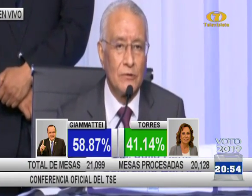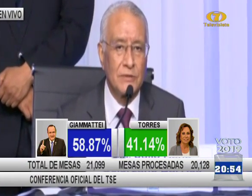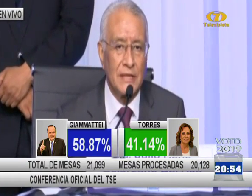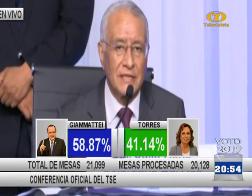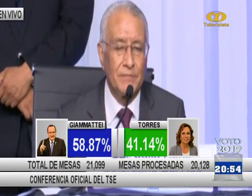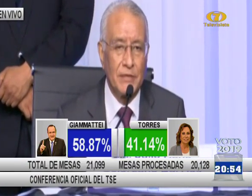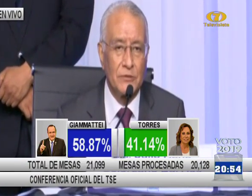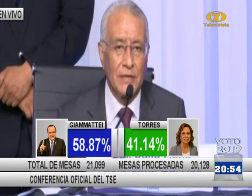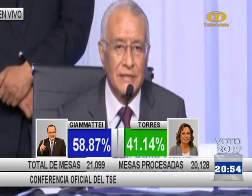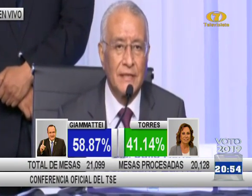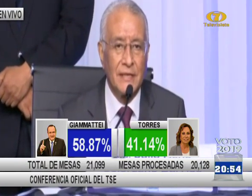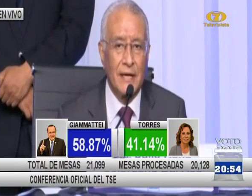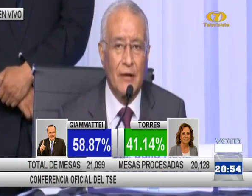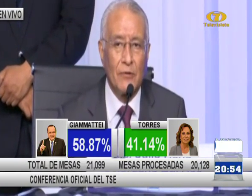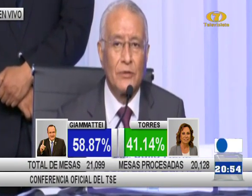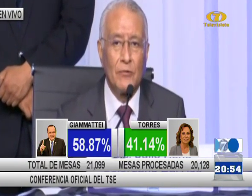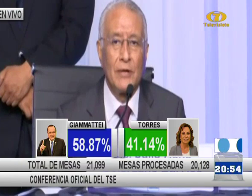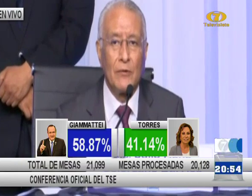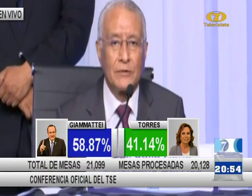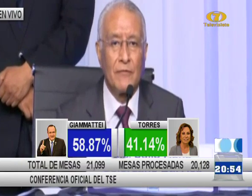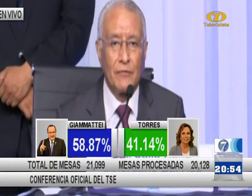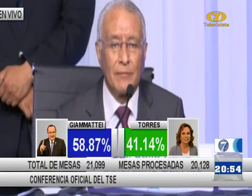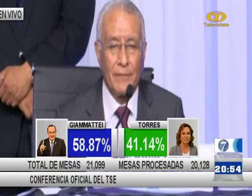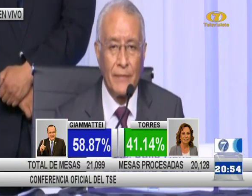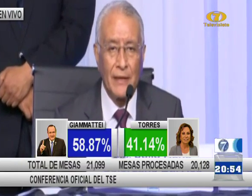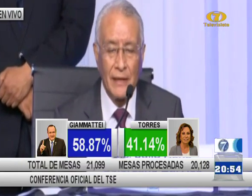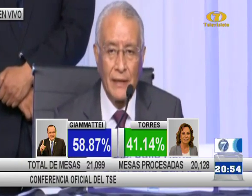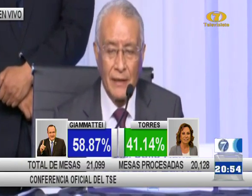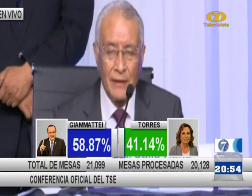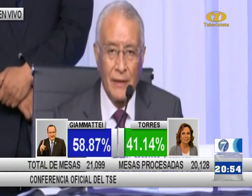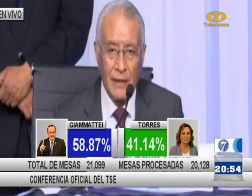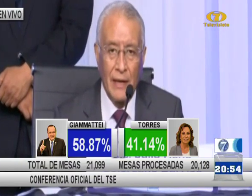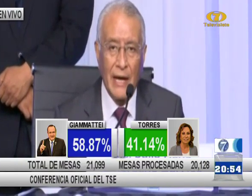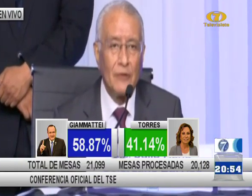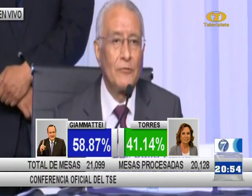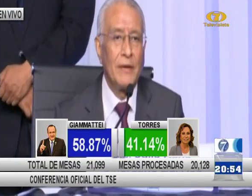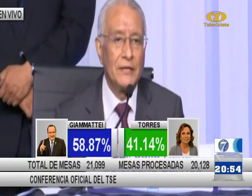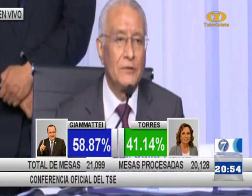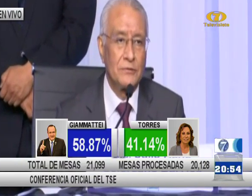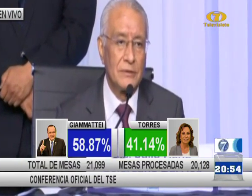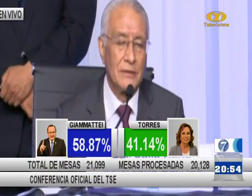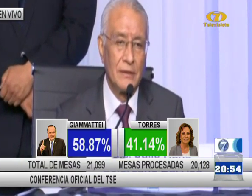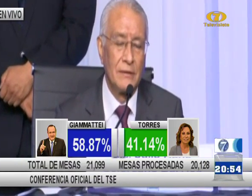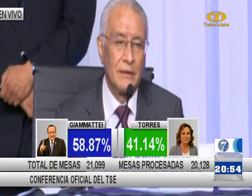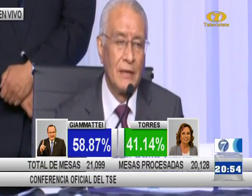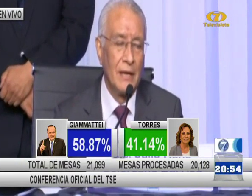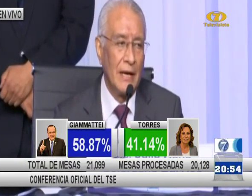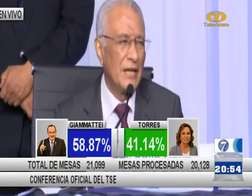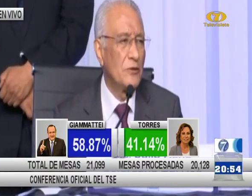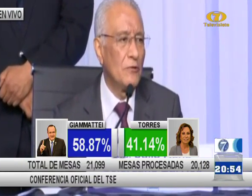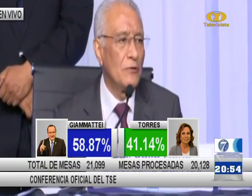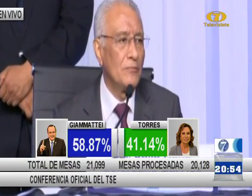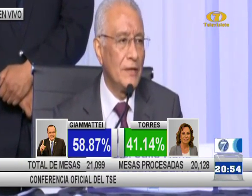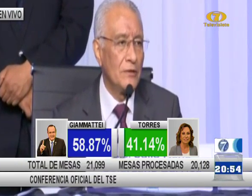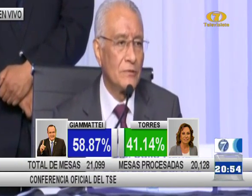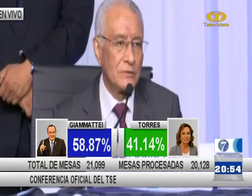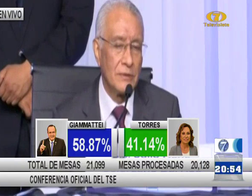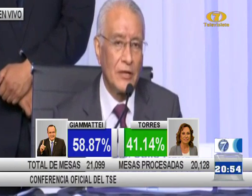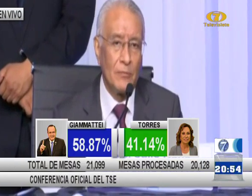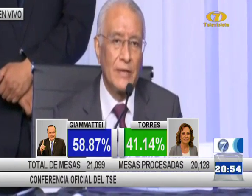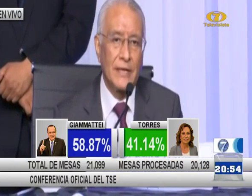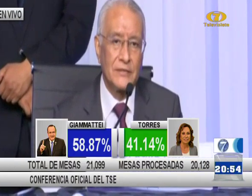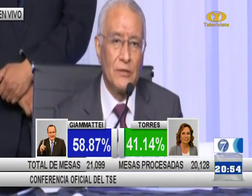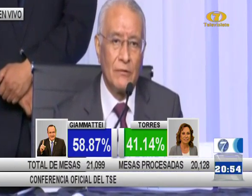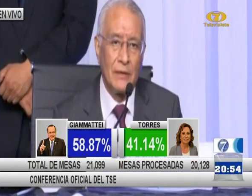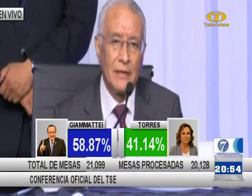de todas esas personas que integraron de una u otra forma. A los medios, a todos los medios